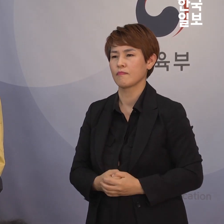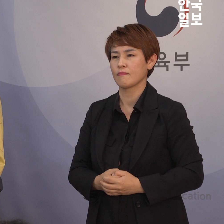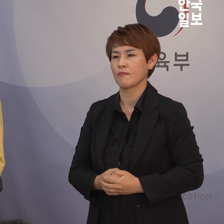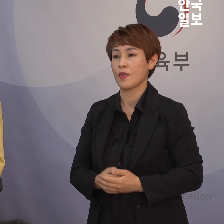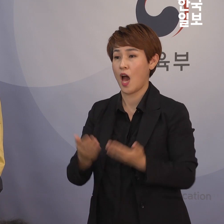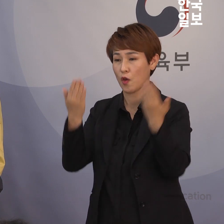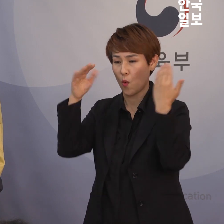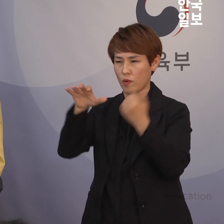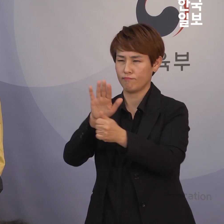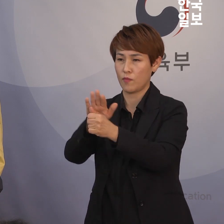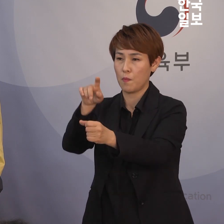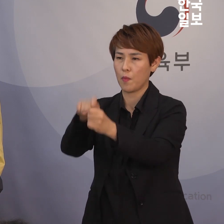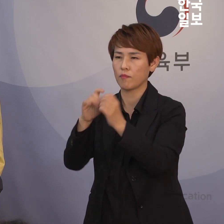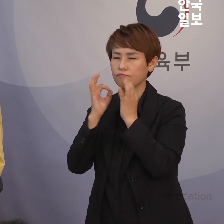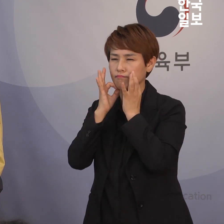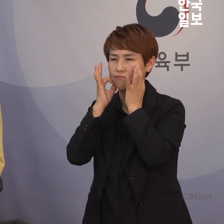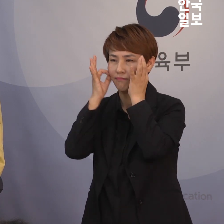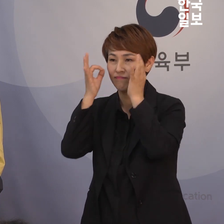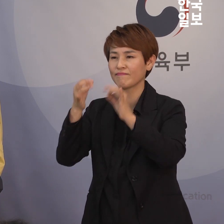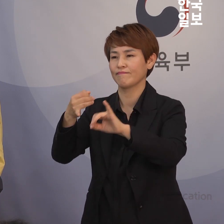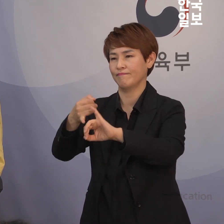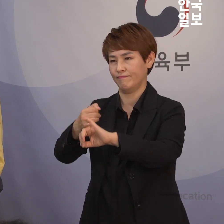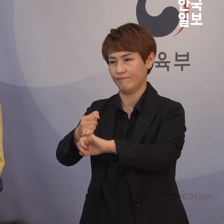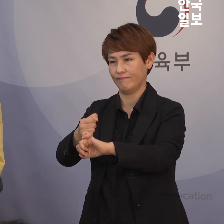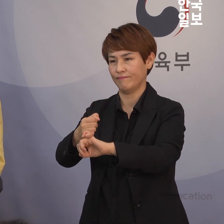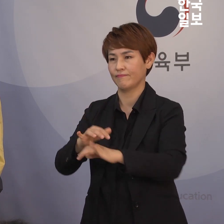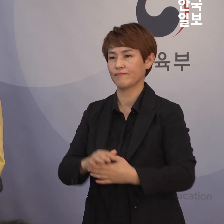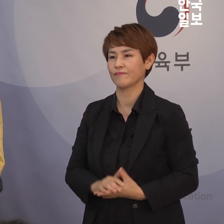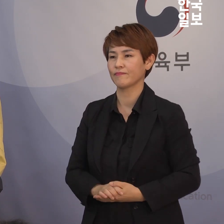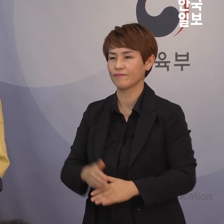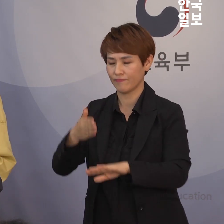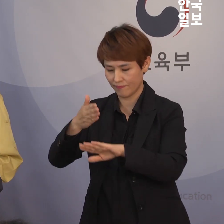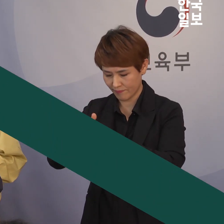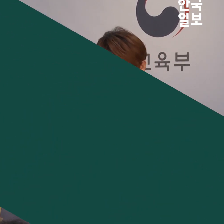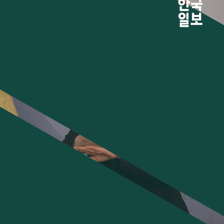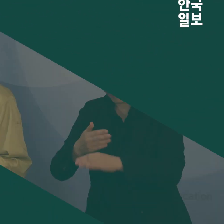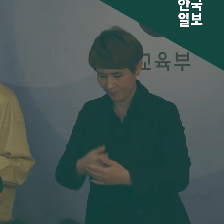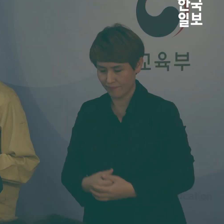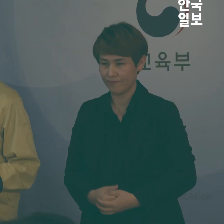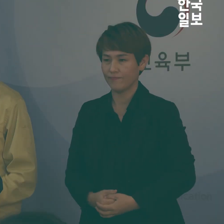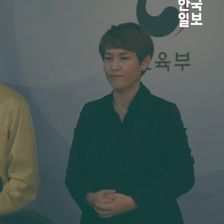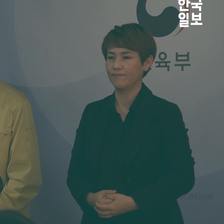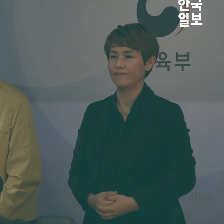현장을 지원하기 위해 최선의 노력을 다하겠습니다. 고맙습니다.